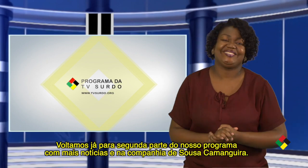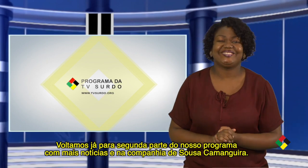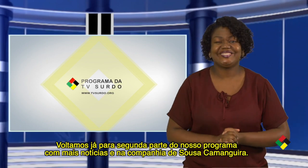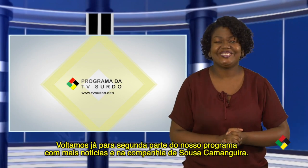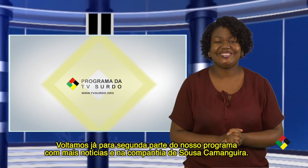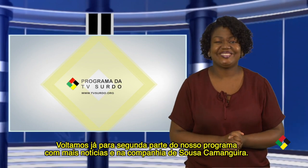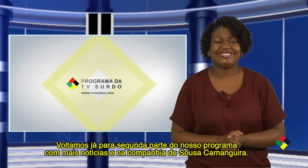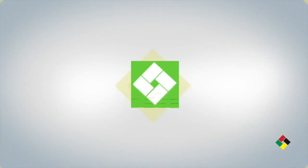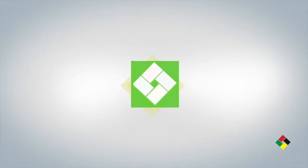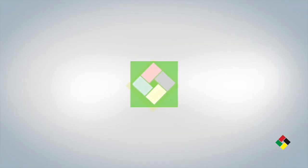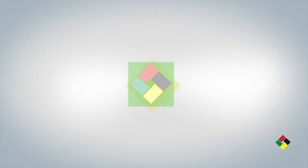Camangueira.